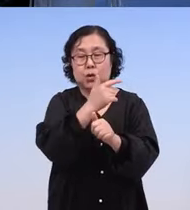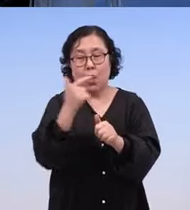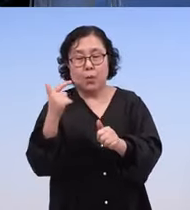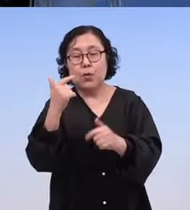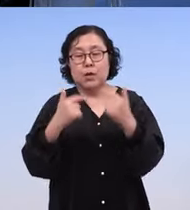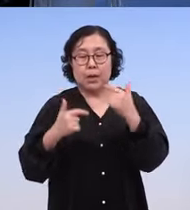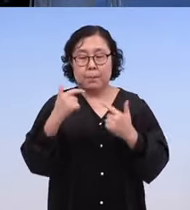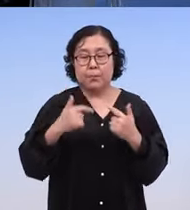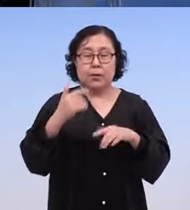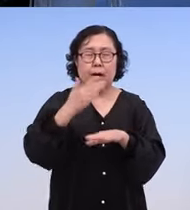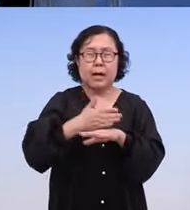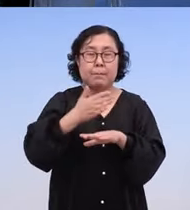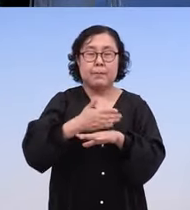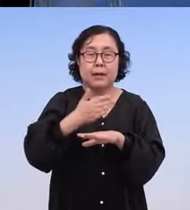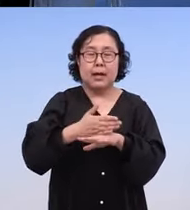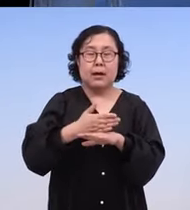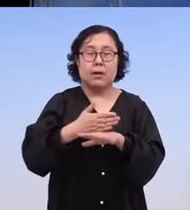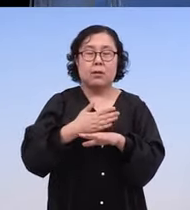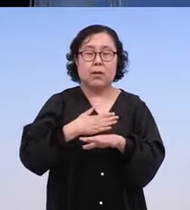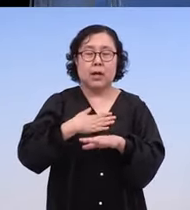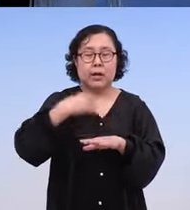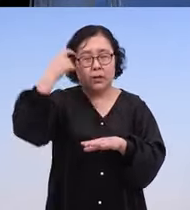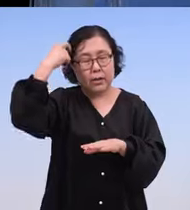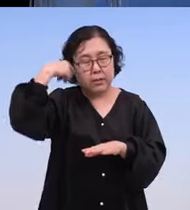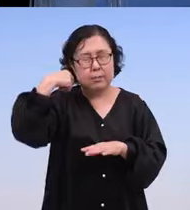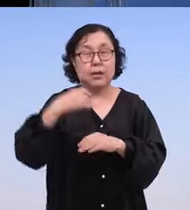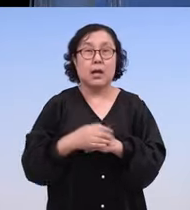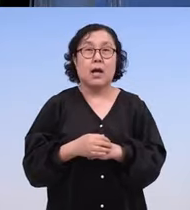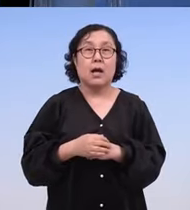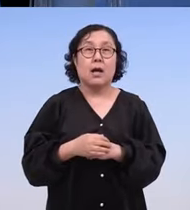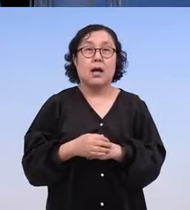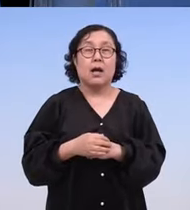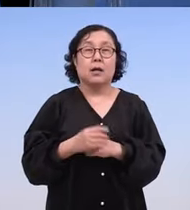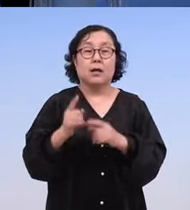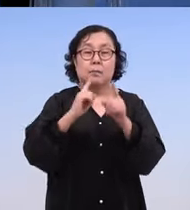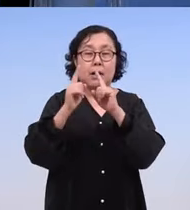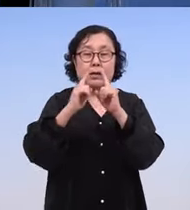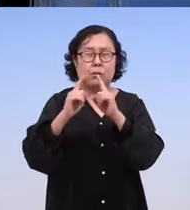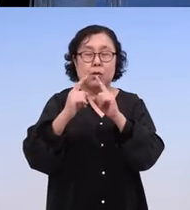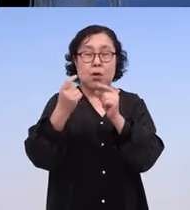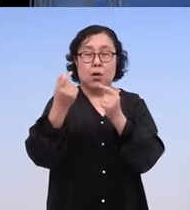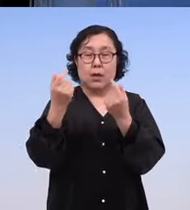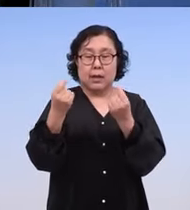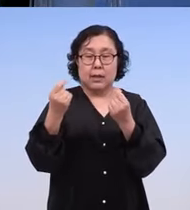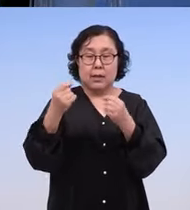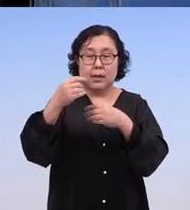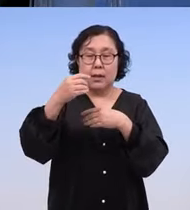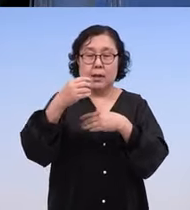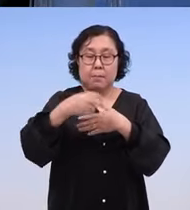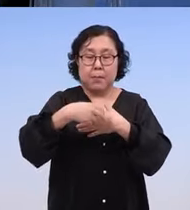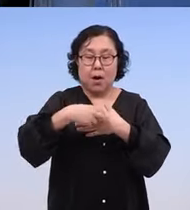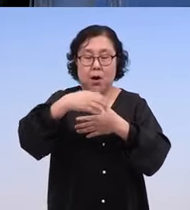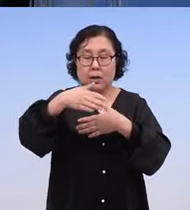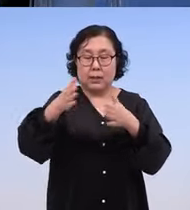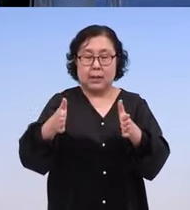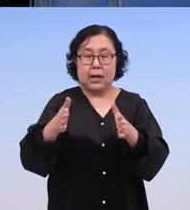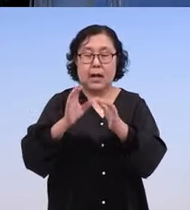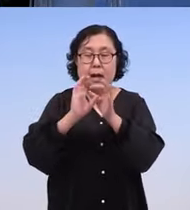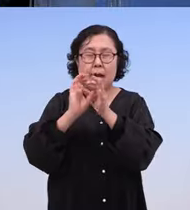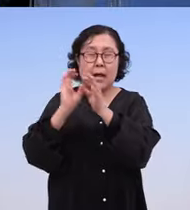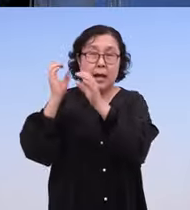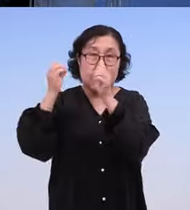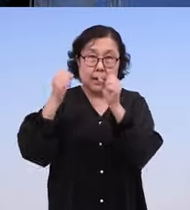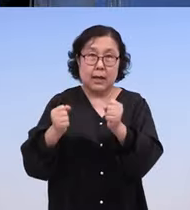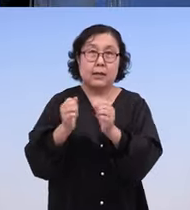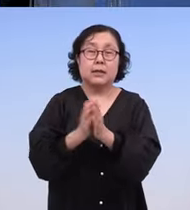없는 기쁨과 감사로 다가왔었어요. 그 말씀으로 같은 병실에 계신 암 환우분께 작게나마